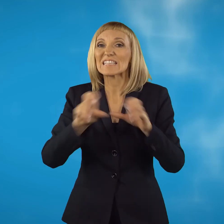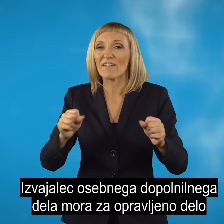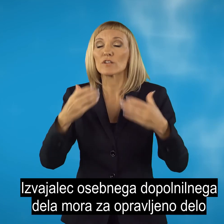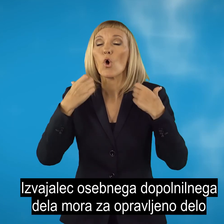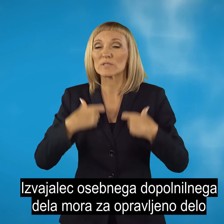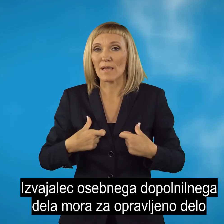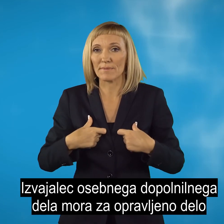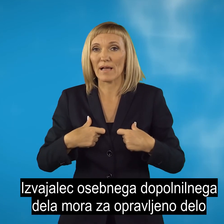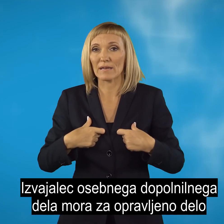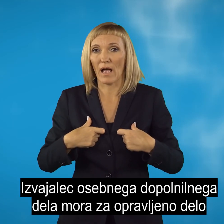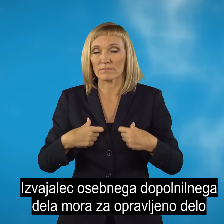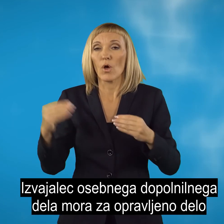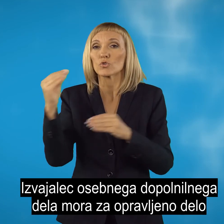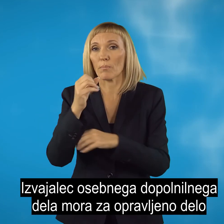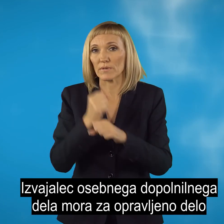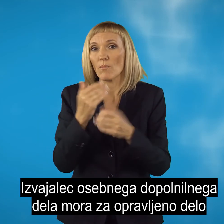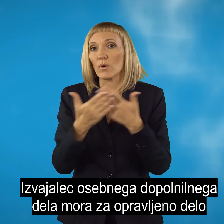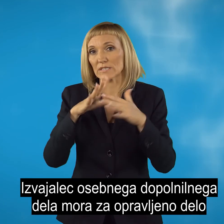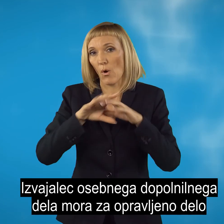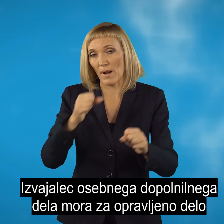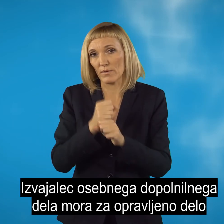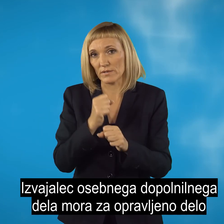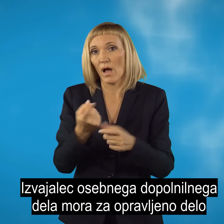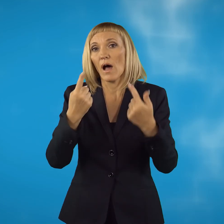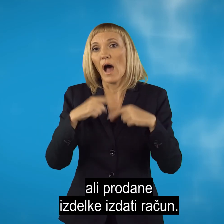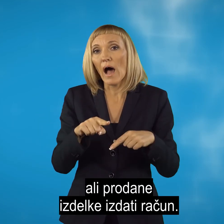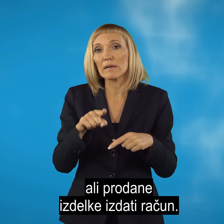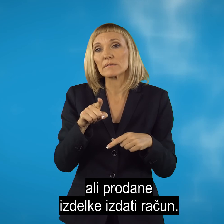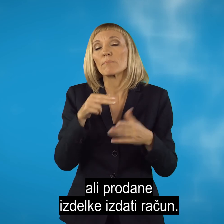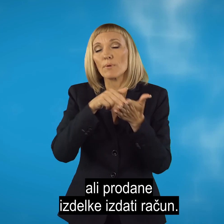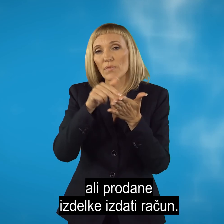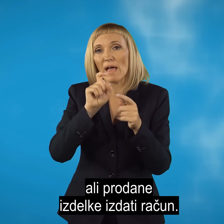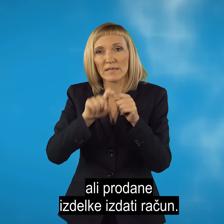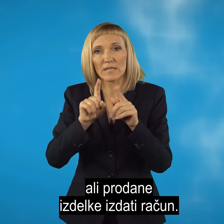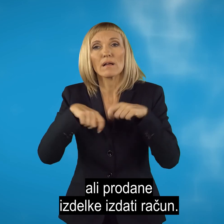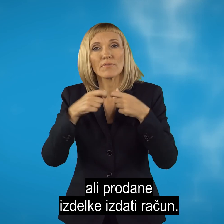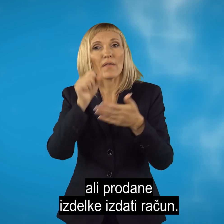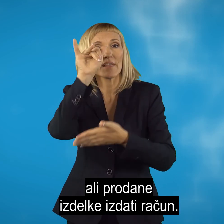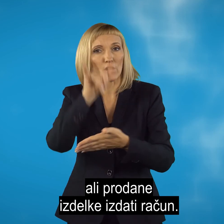Izvajalec osebnega dopolnilnega dela mora za opravljeno delo ali prodane izdelke izdati račun.